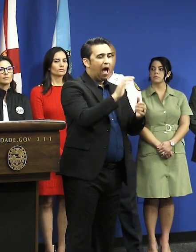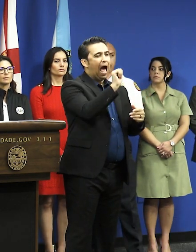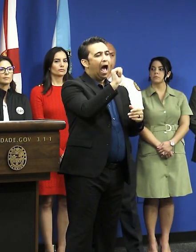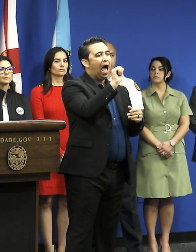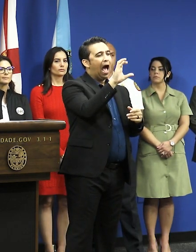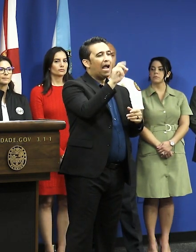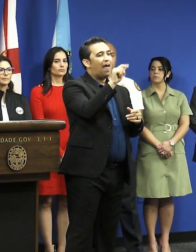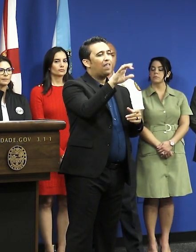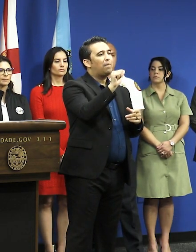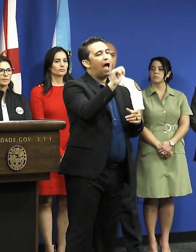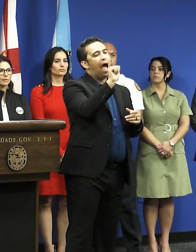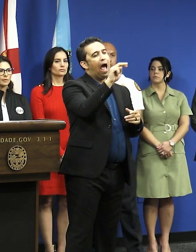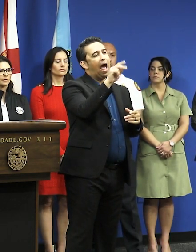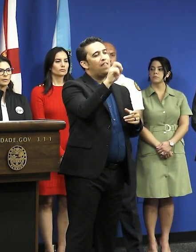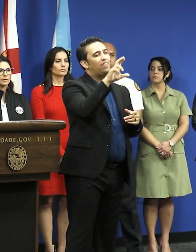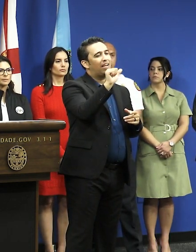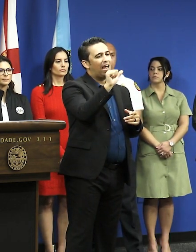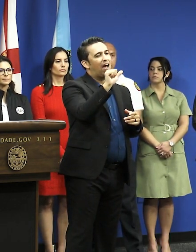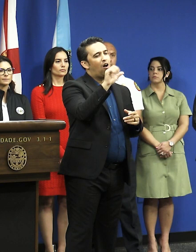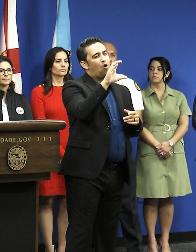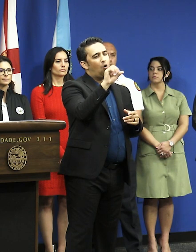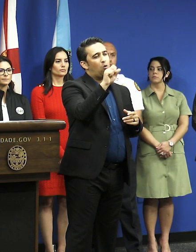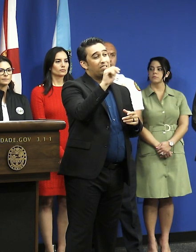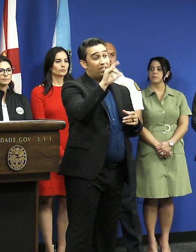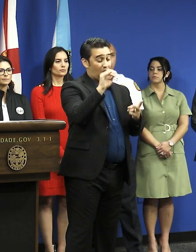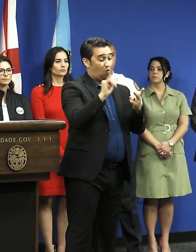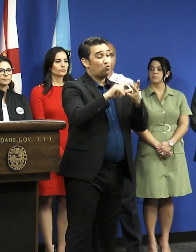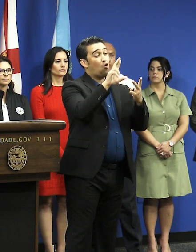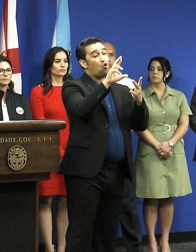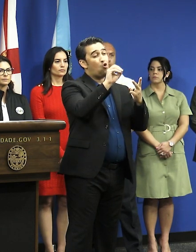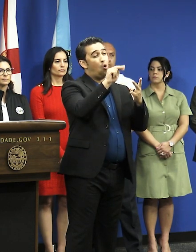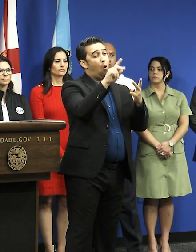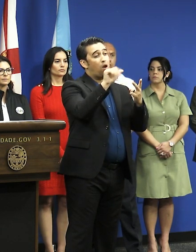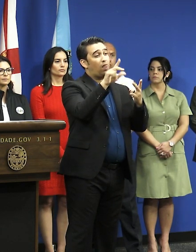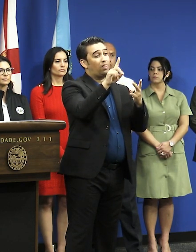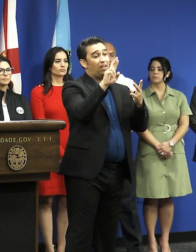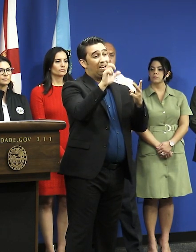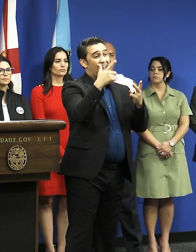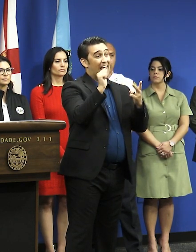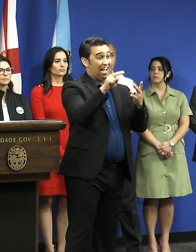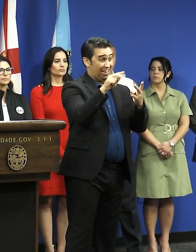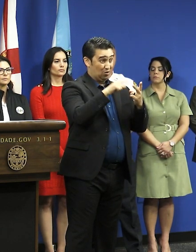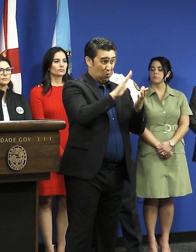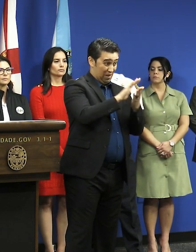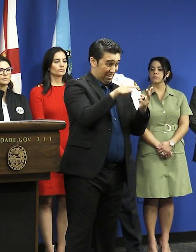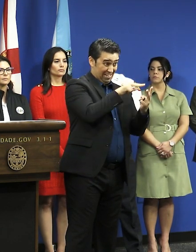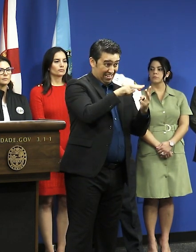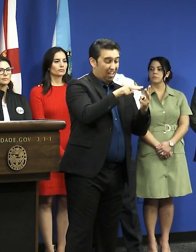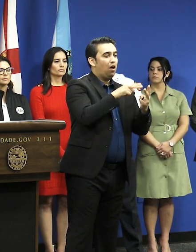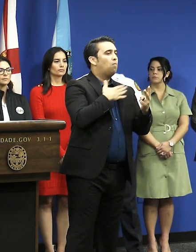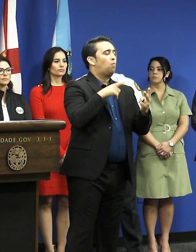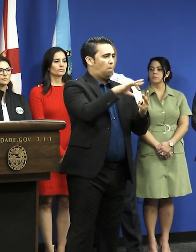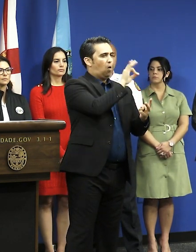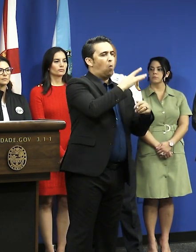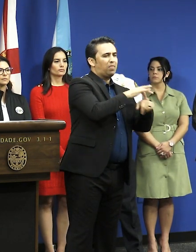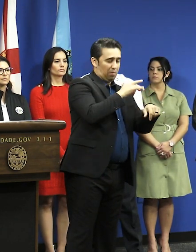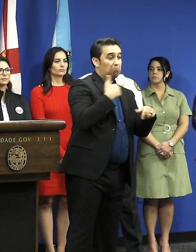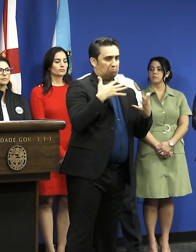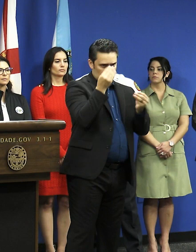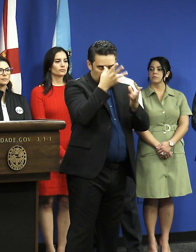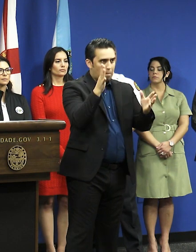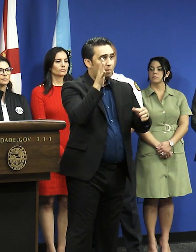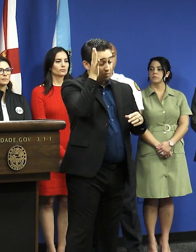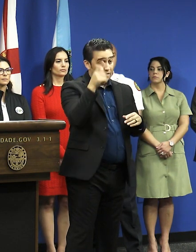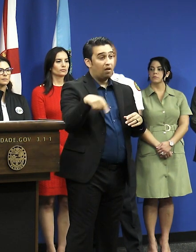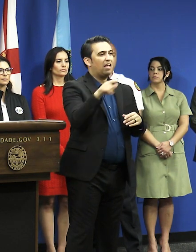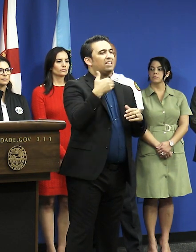Andrea Castillo y la escuela secundaria de Ronald Reagan vengan y recojan los niños temprano de la escuela. Ese proceso empezó por mediodía. Quedaban menos